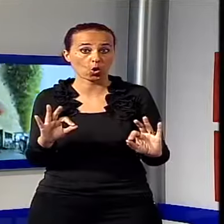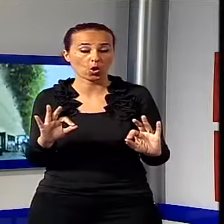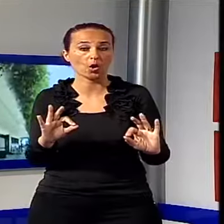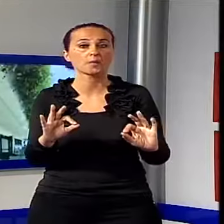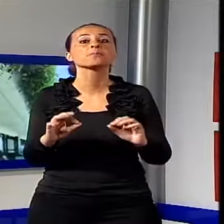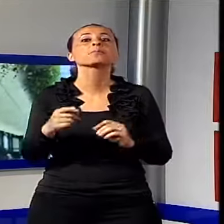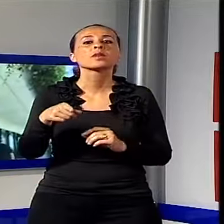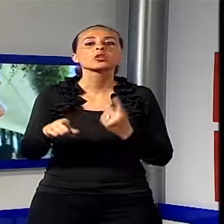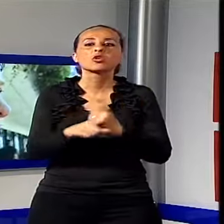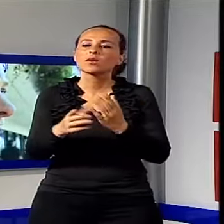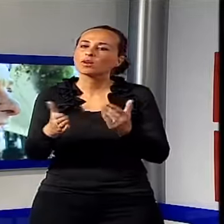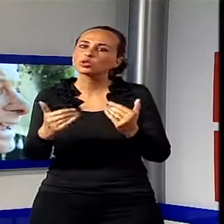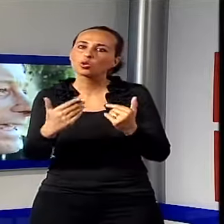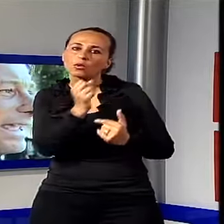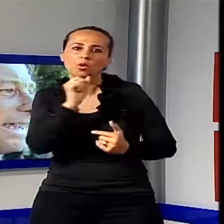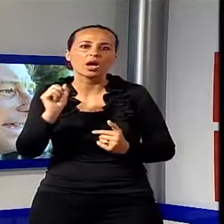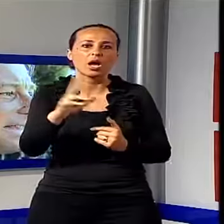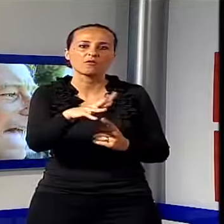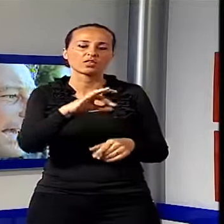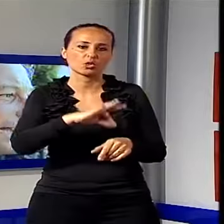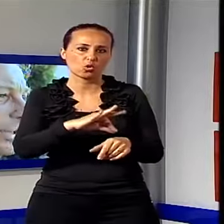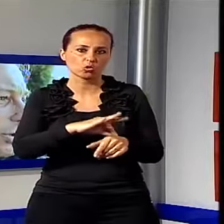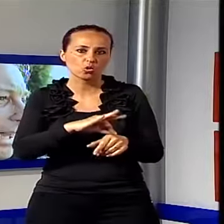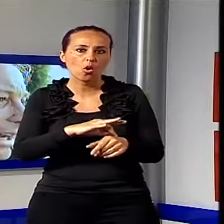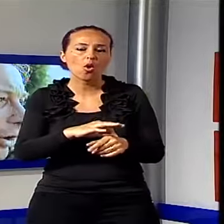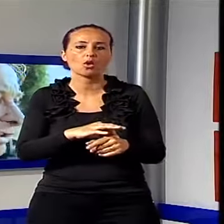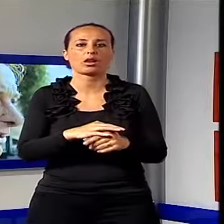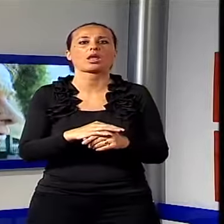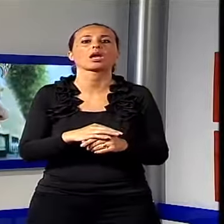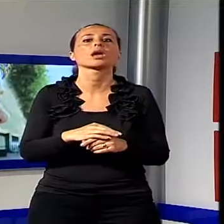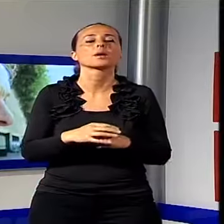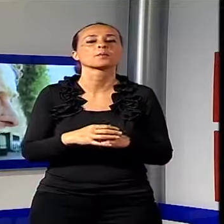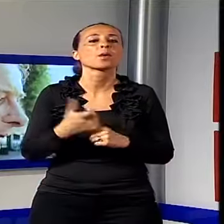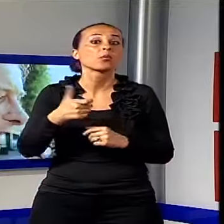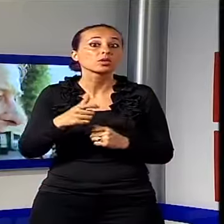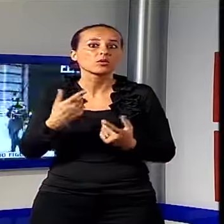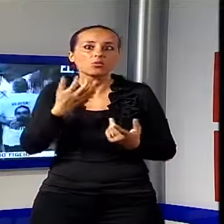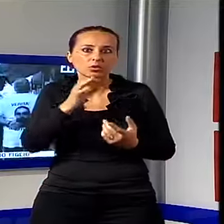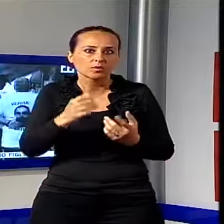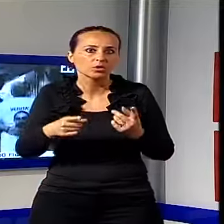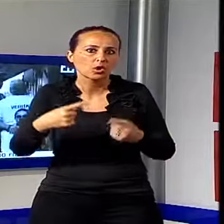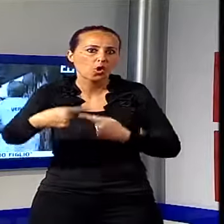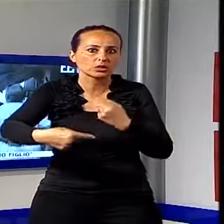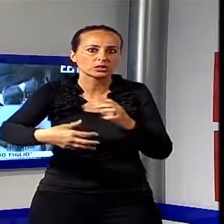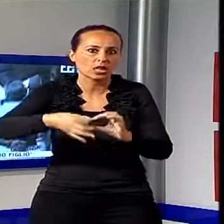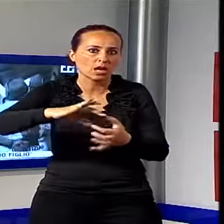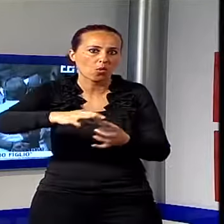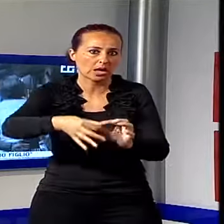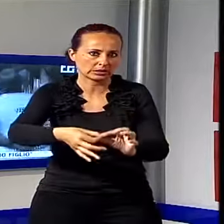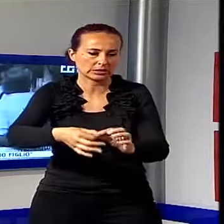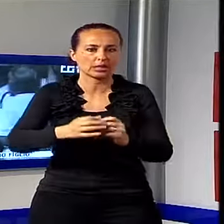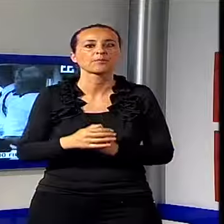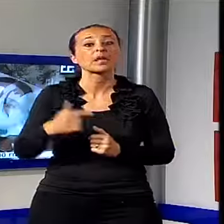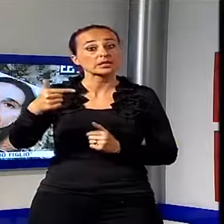anticipato quelle che potevano essere purtroppo le tragiche conseguenze. Questa testimonianza insieme alle altre che sono state